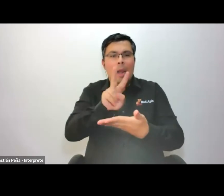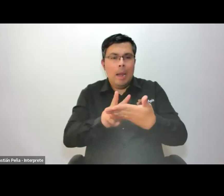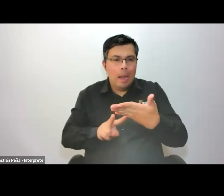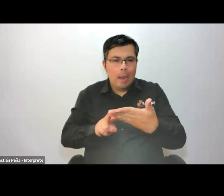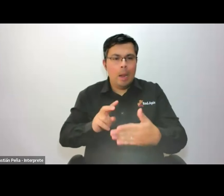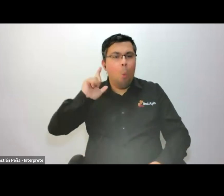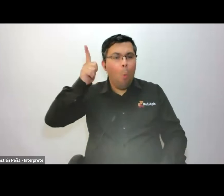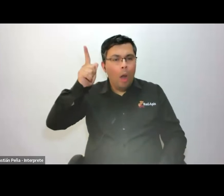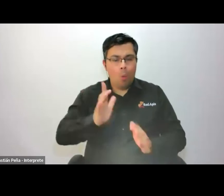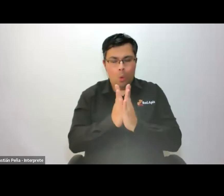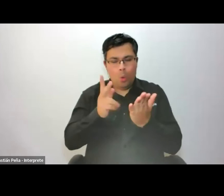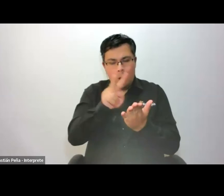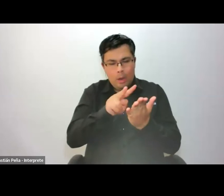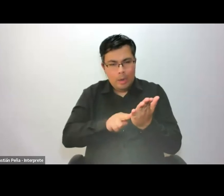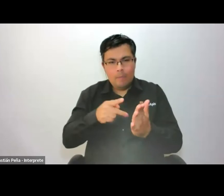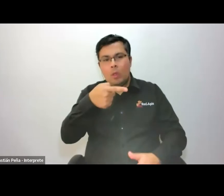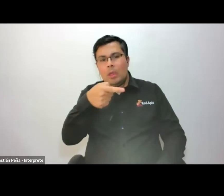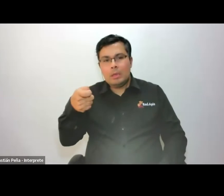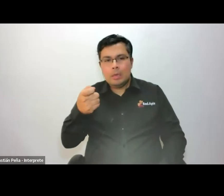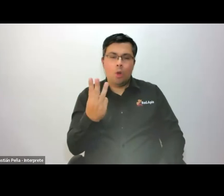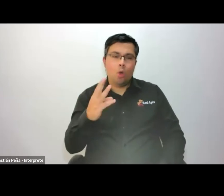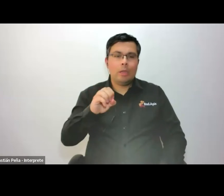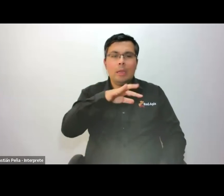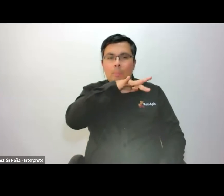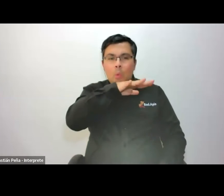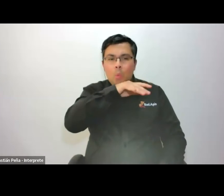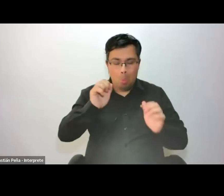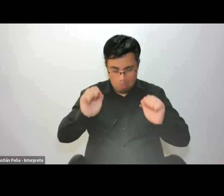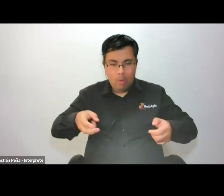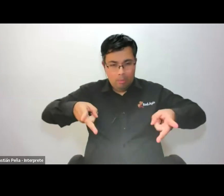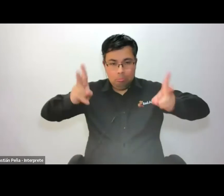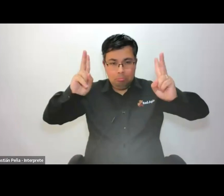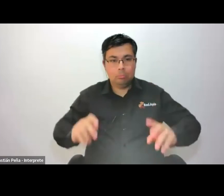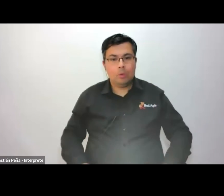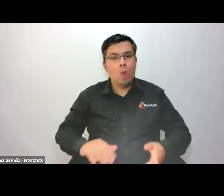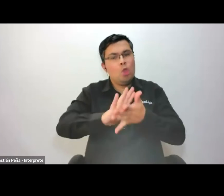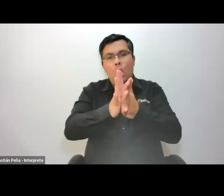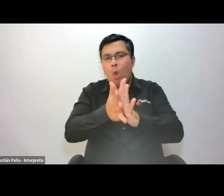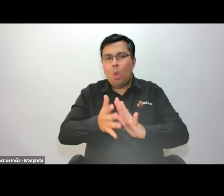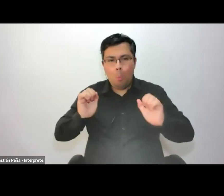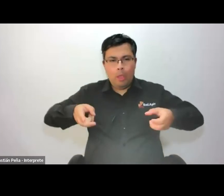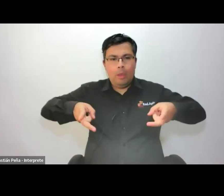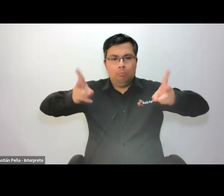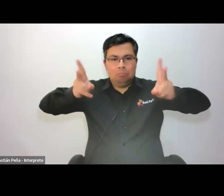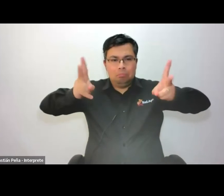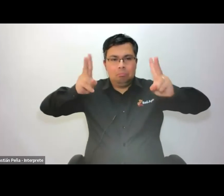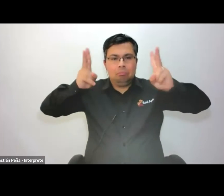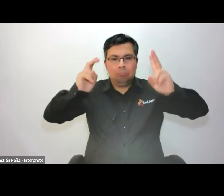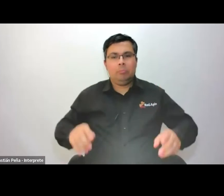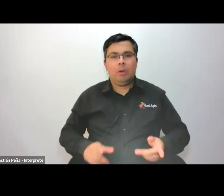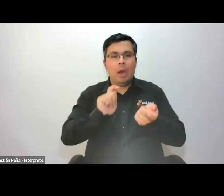de 30 minutos, se puede hacer. Se puede hacer todo. Lo único que no se puede hacer